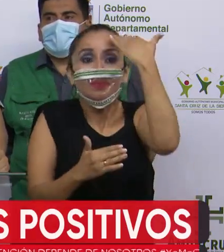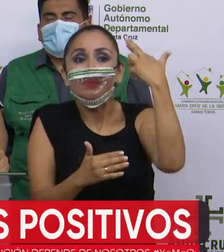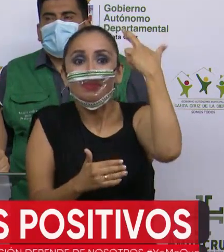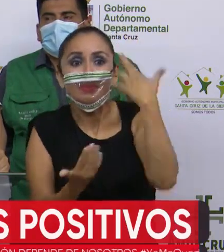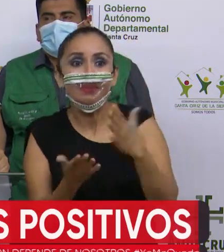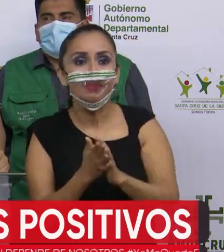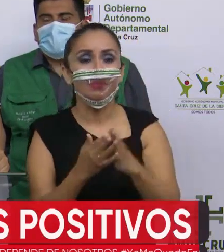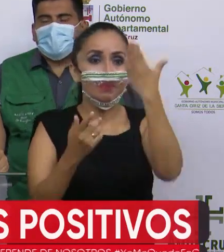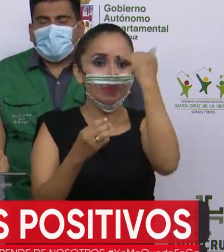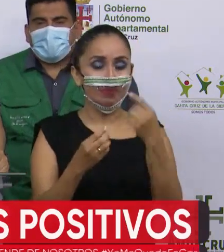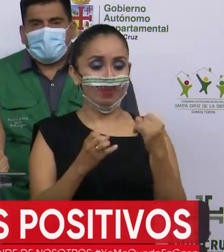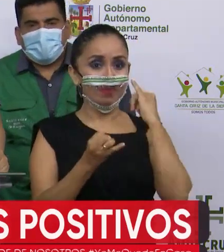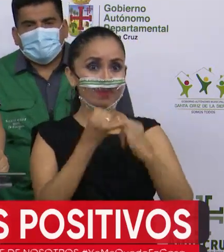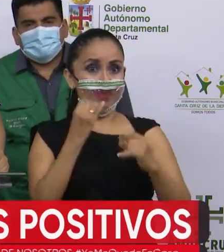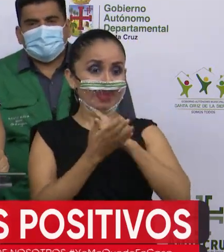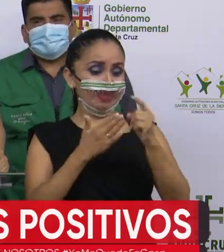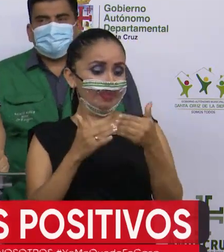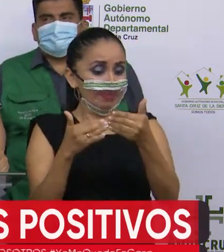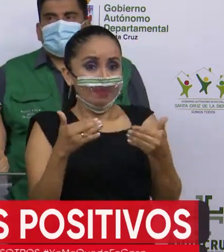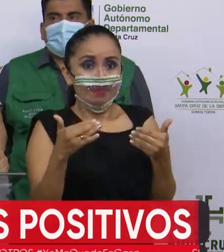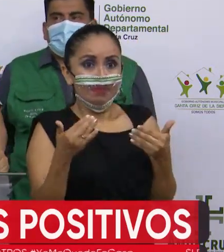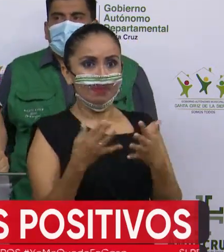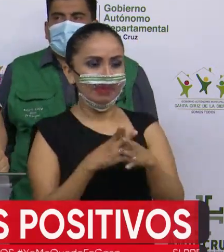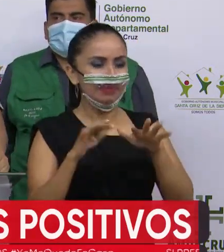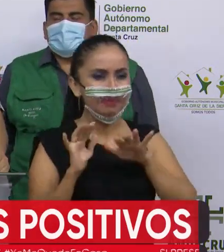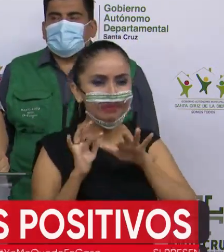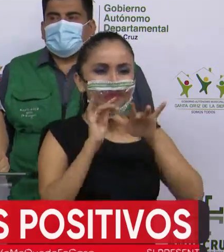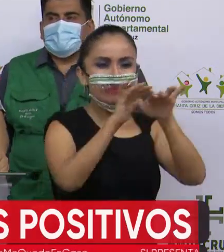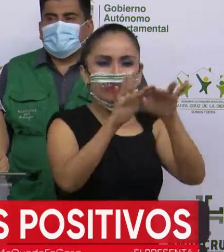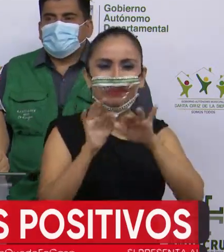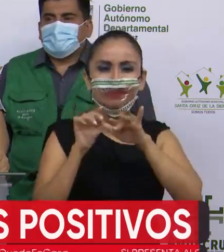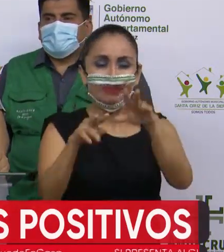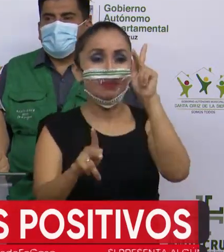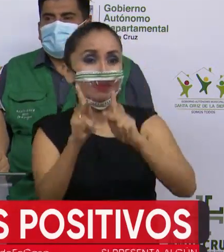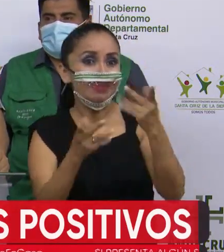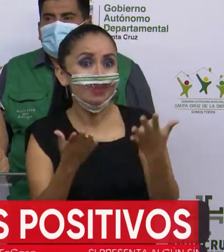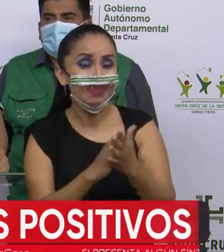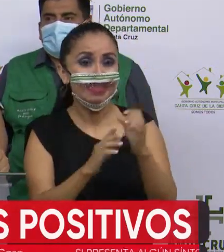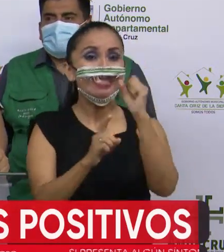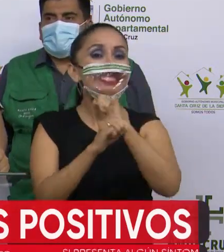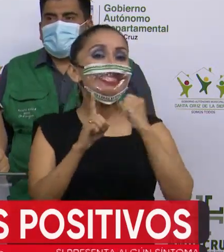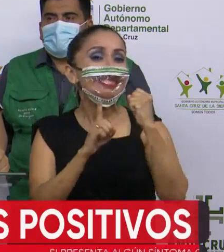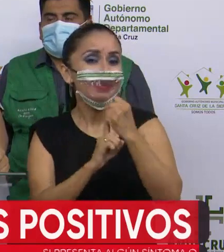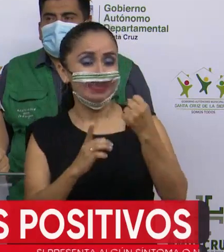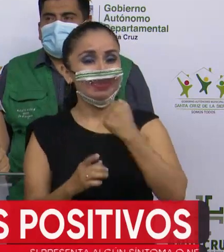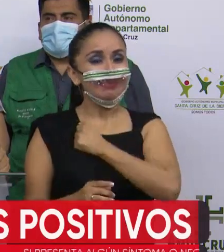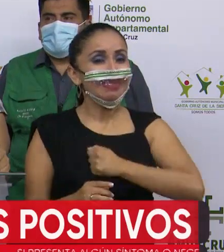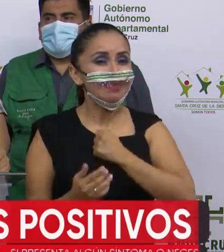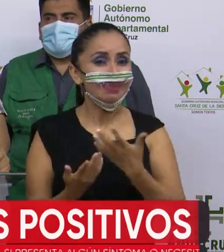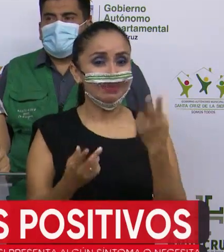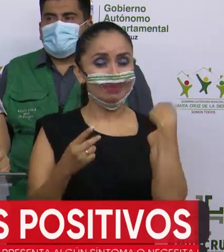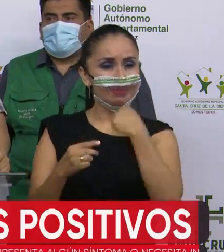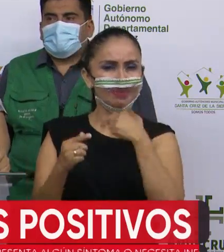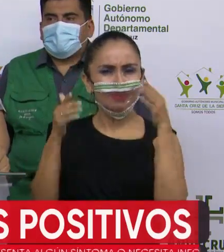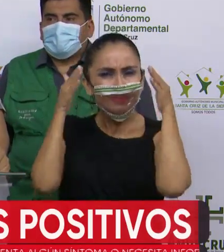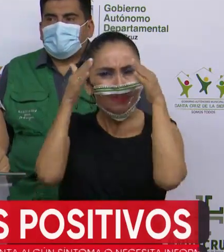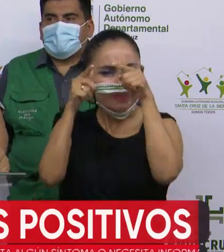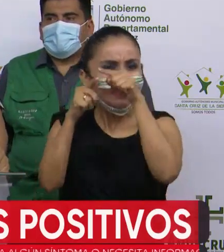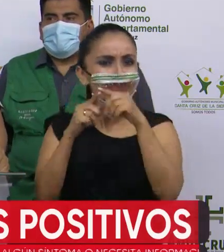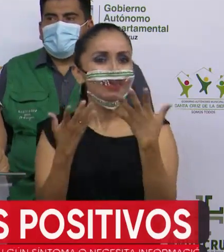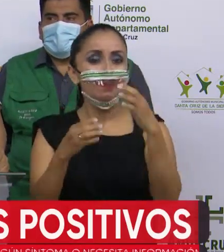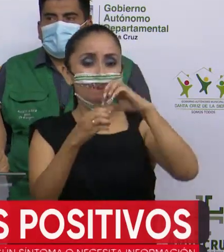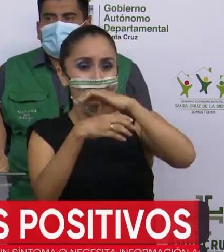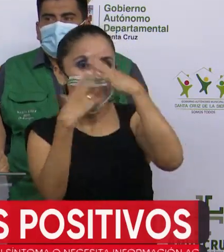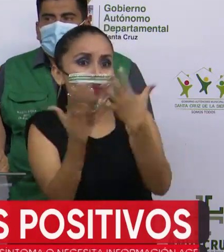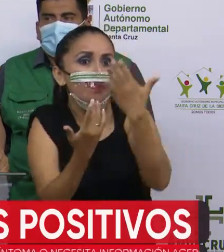de los acontecimientos del fin de semana. La situación lamentable desde el punto de vista epidemiológico,